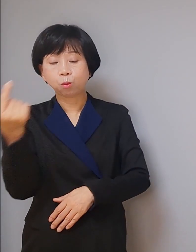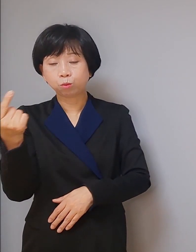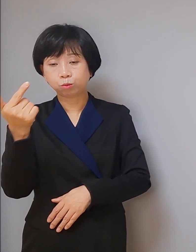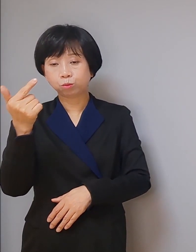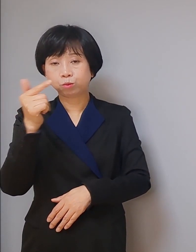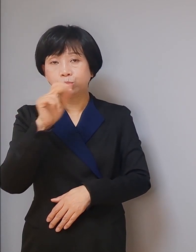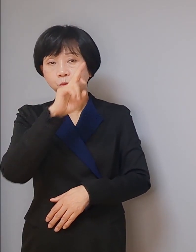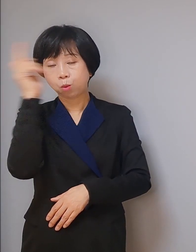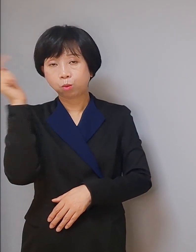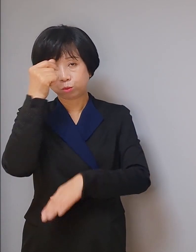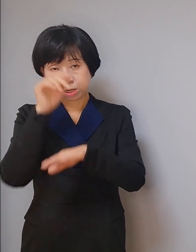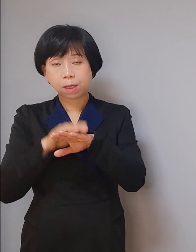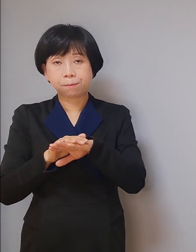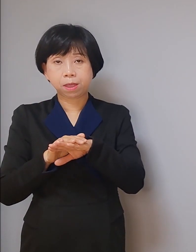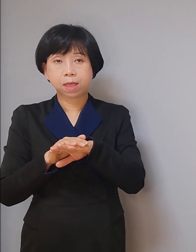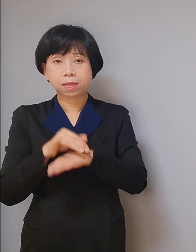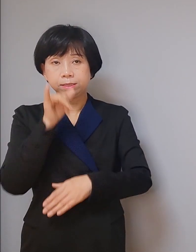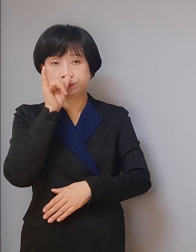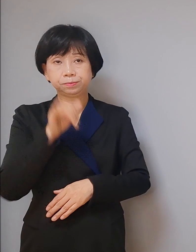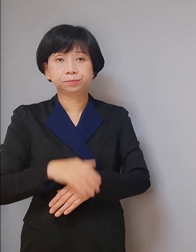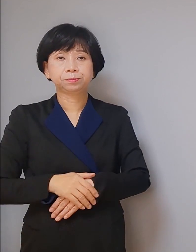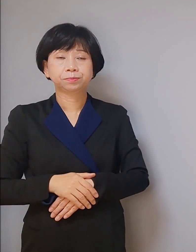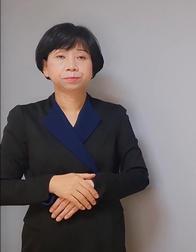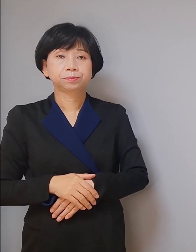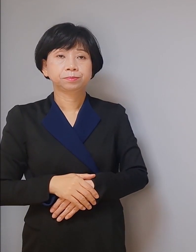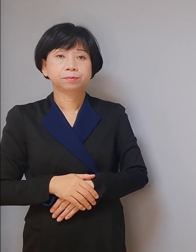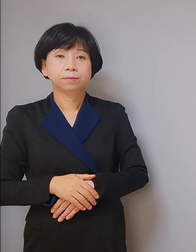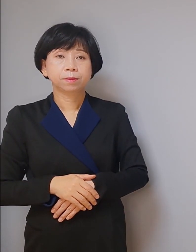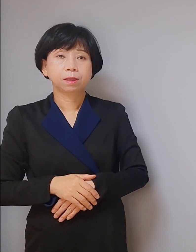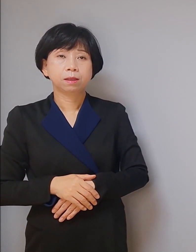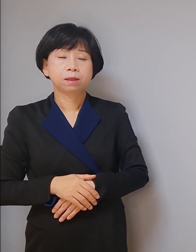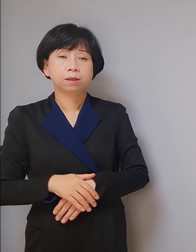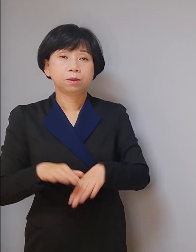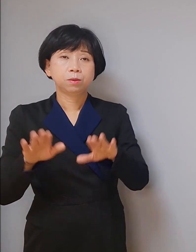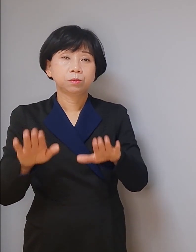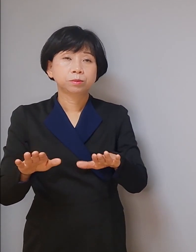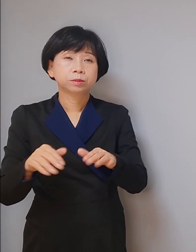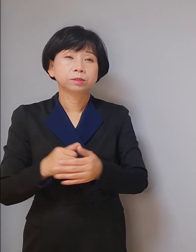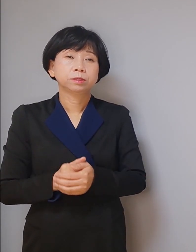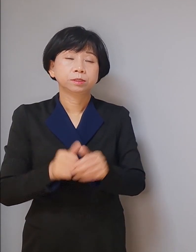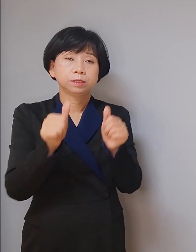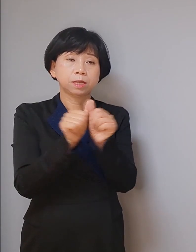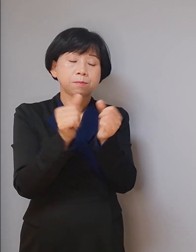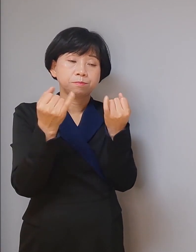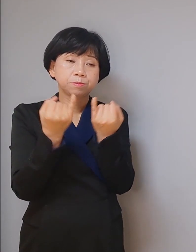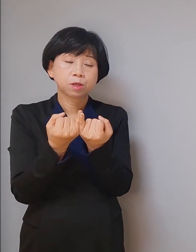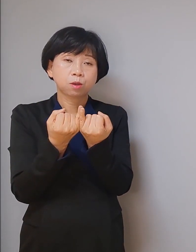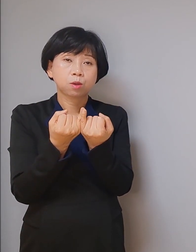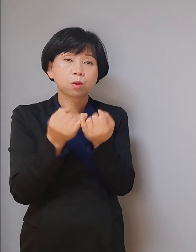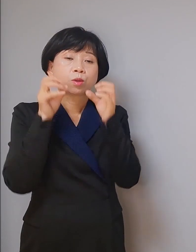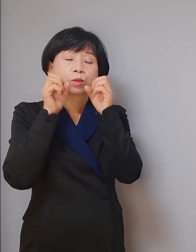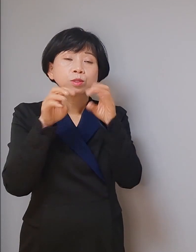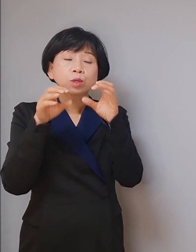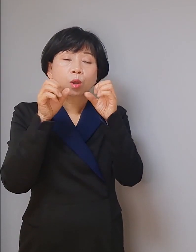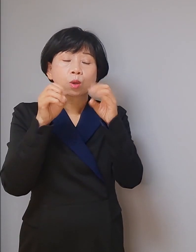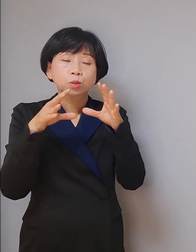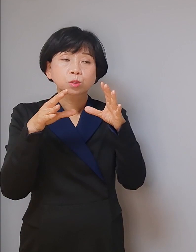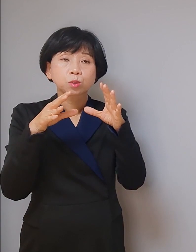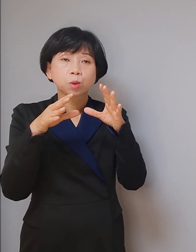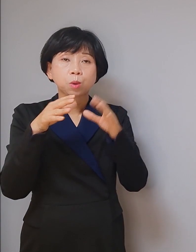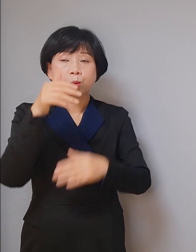하겠습니다. 오늘 오후 예배 후에는 봄 소풍 관계로 남녀 선교 회장님들 모임이 잠깐